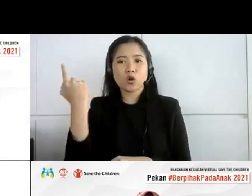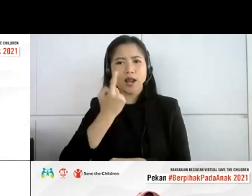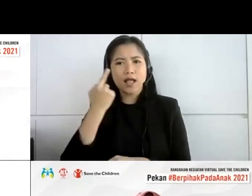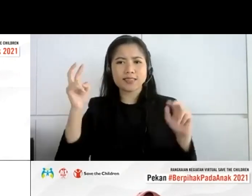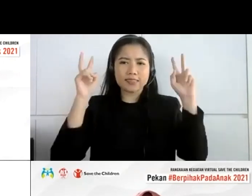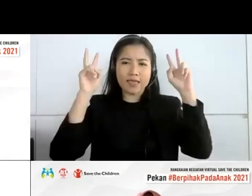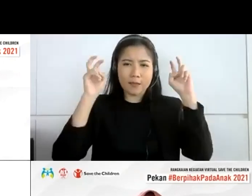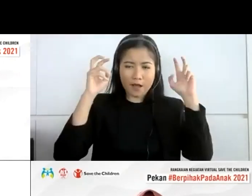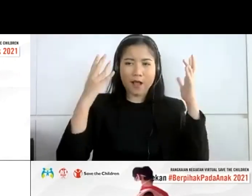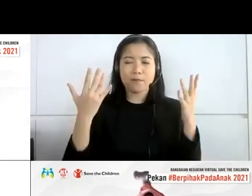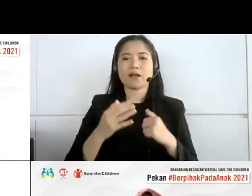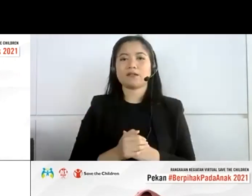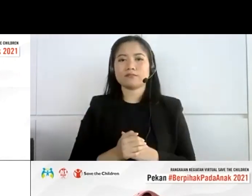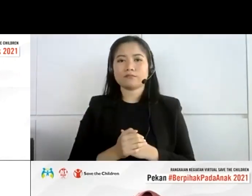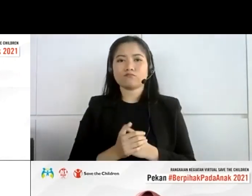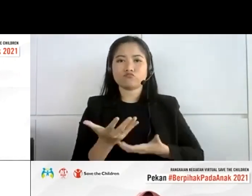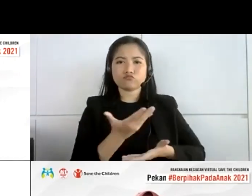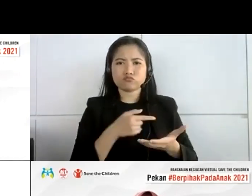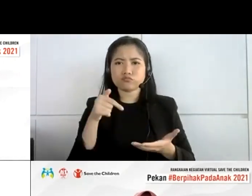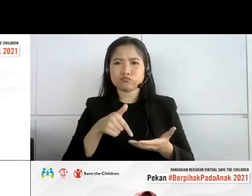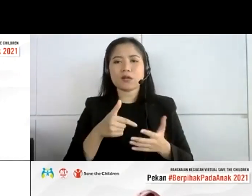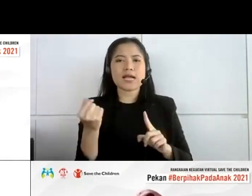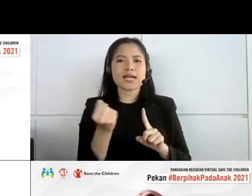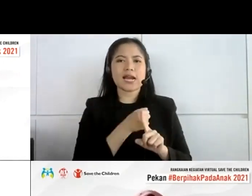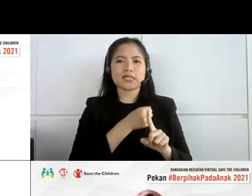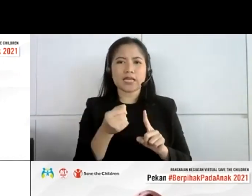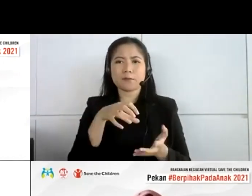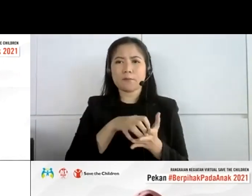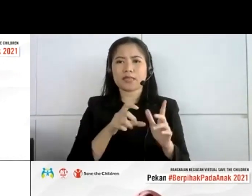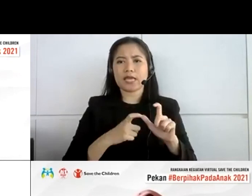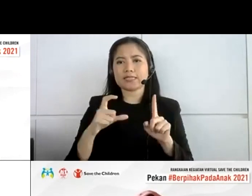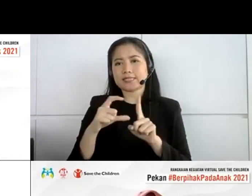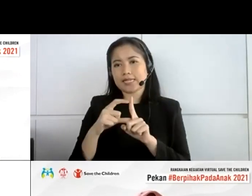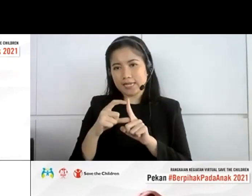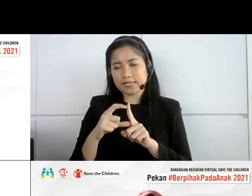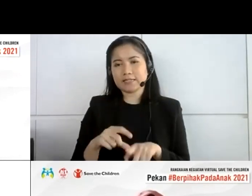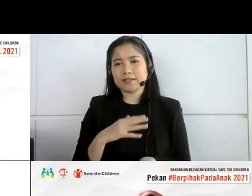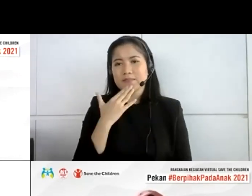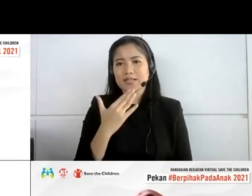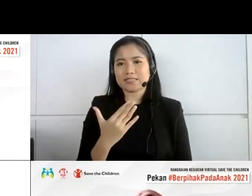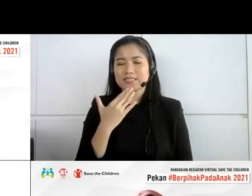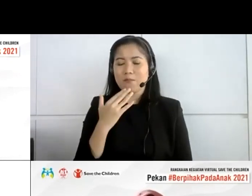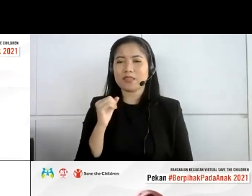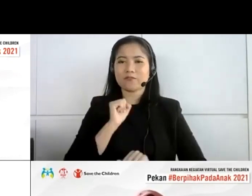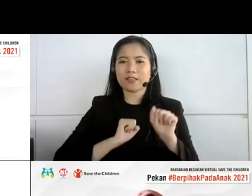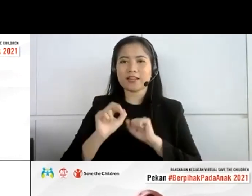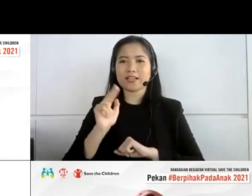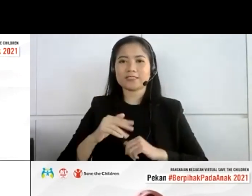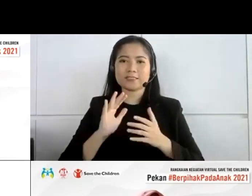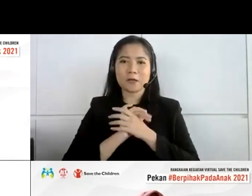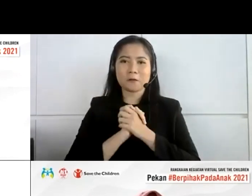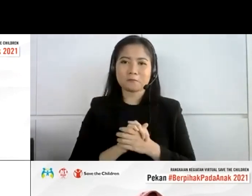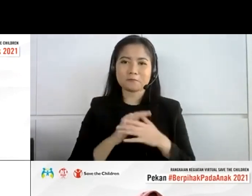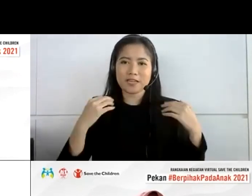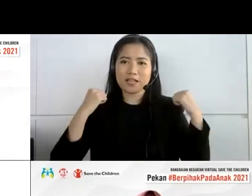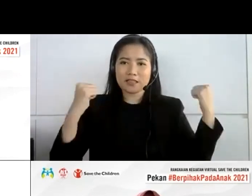bertemakan pencegahan dan penanggulangan kekerasan di sekolah dasar. Sekali lagi terima kasih, selamat beraktivitas kembali, salam sehat semuanya.